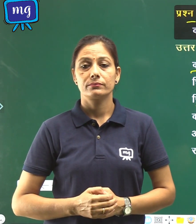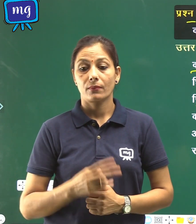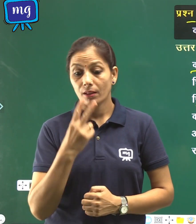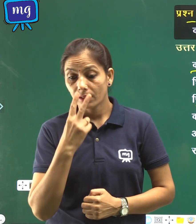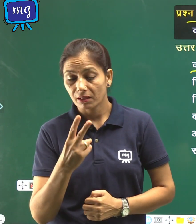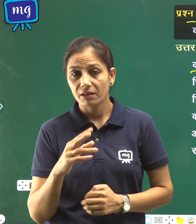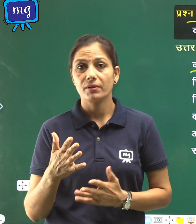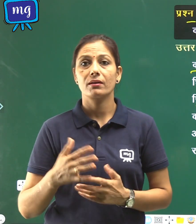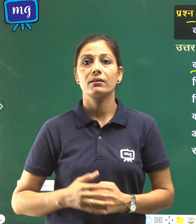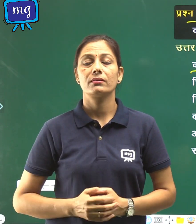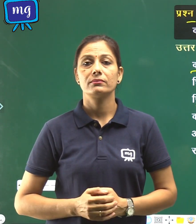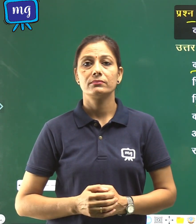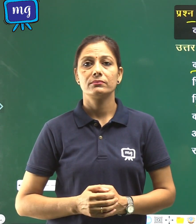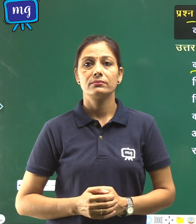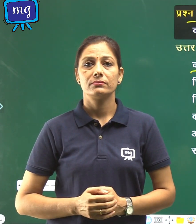देखे बिना